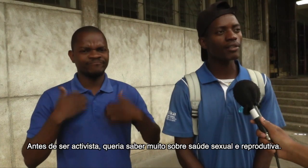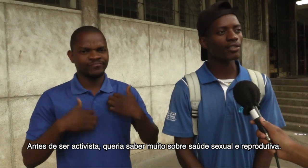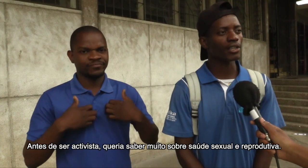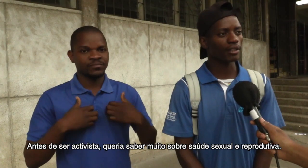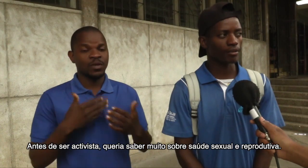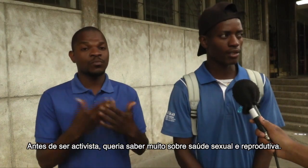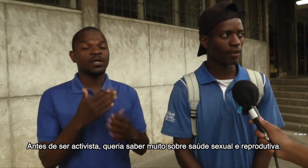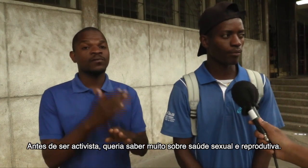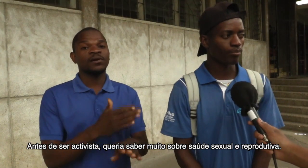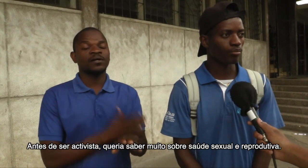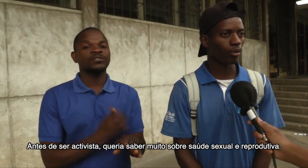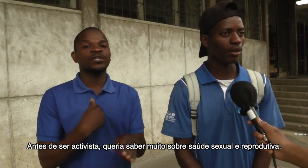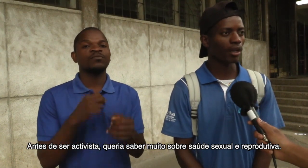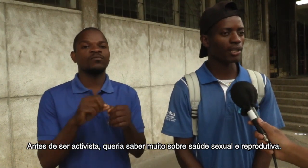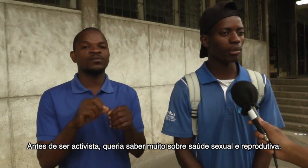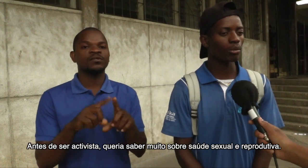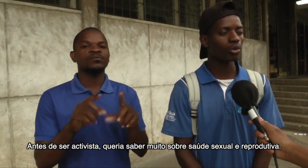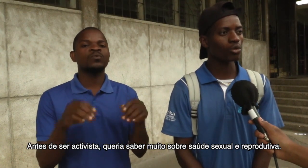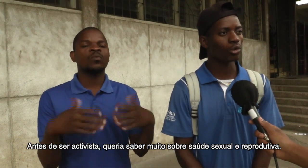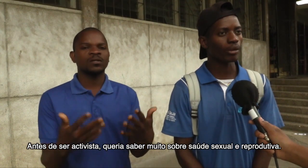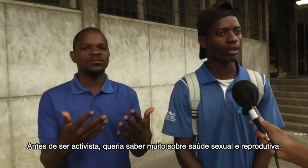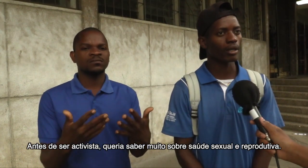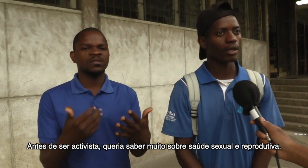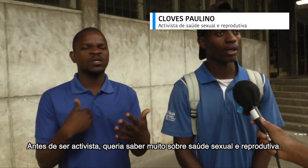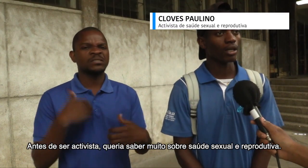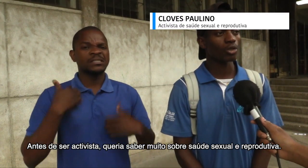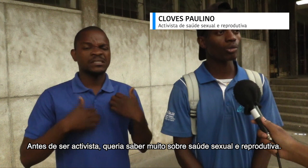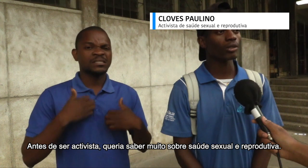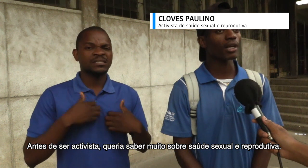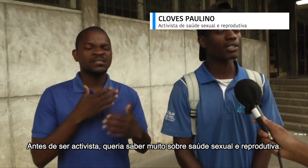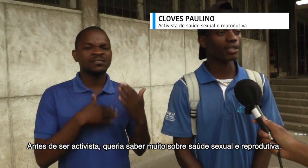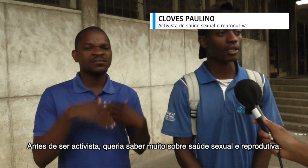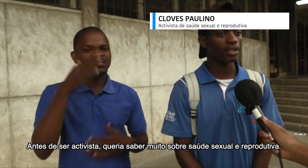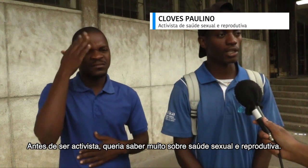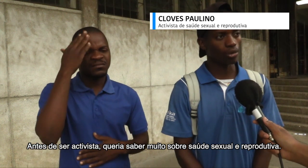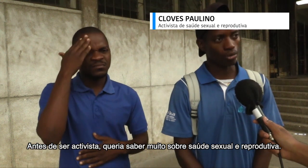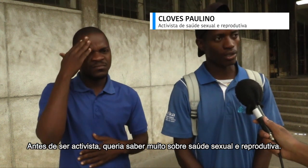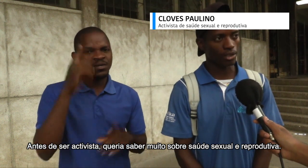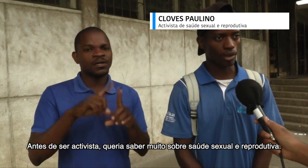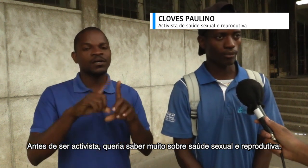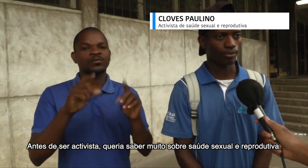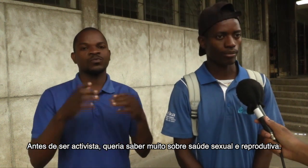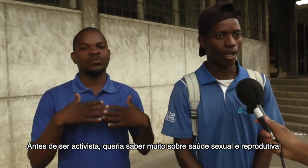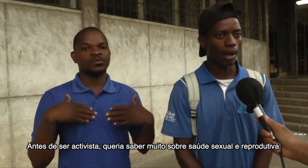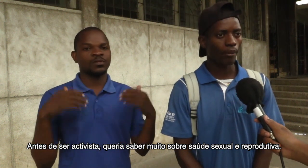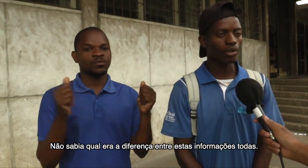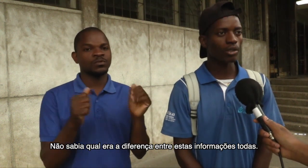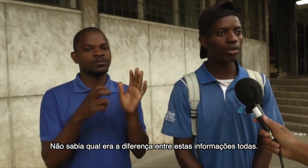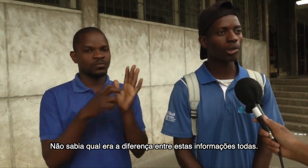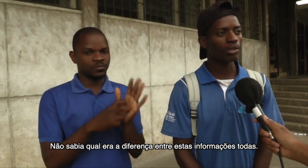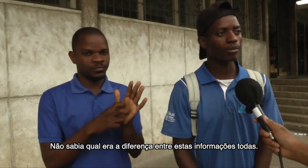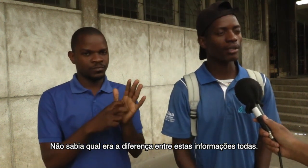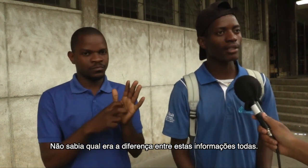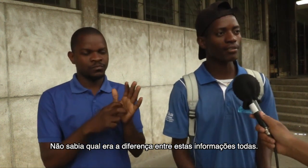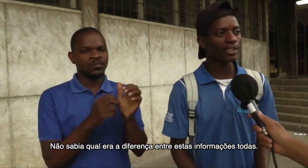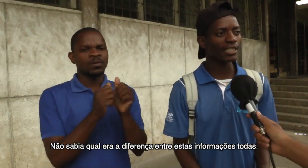Antes de ser ativista, eu queria saber muito sobre a saúde sexual. Mas, se